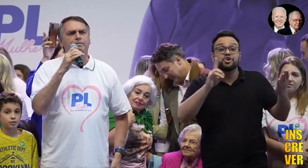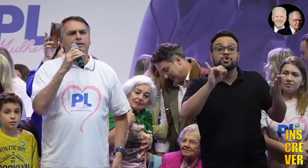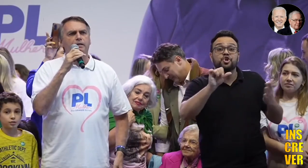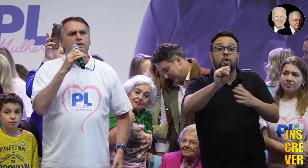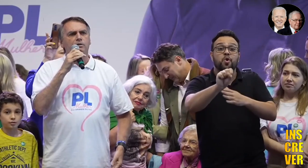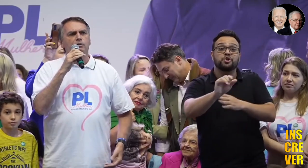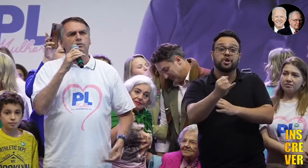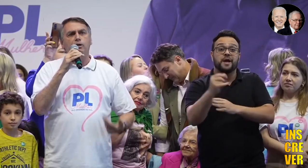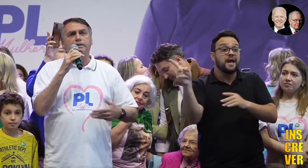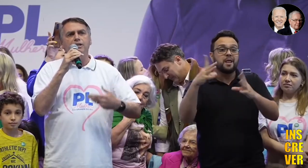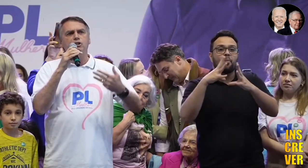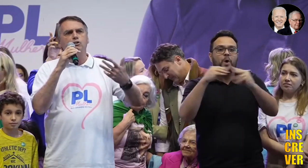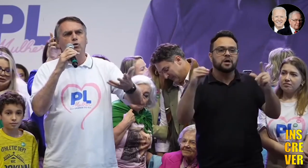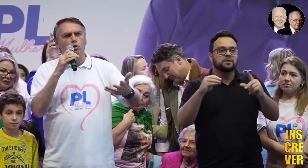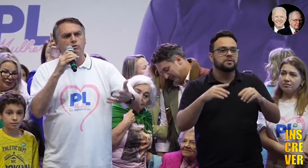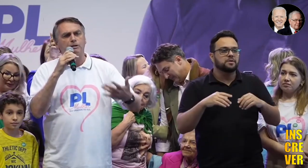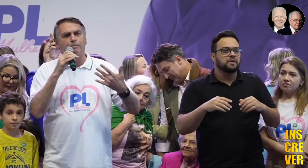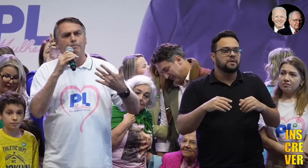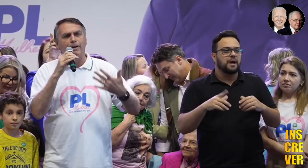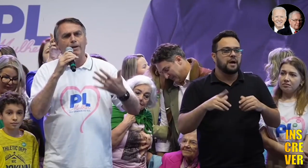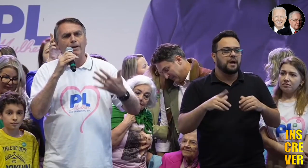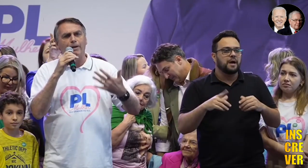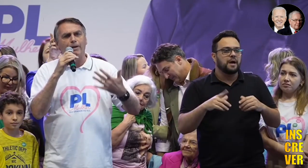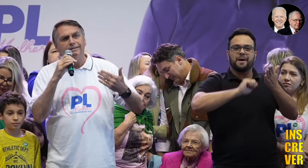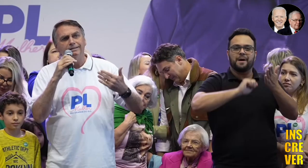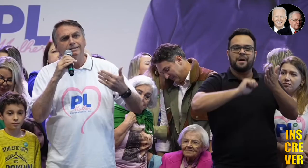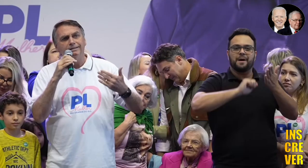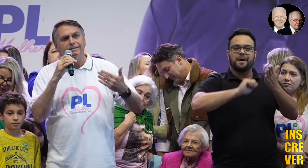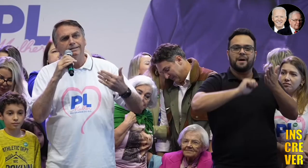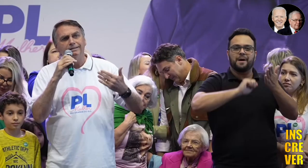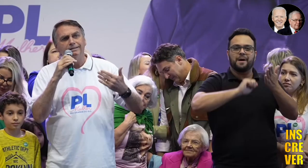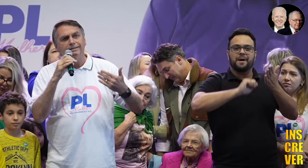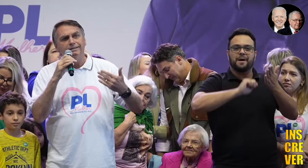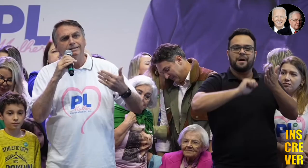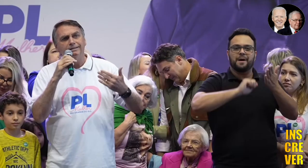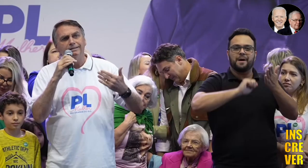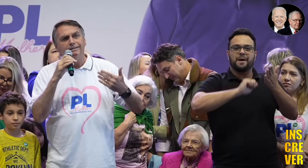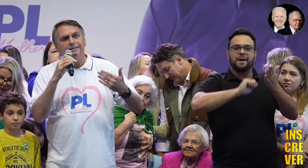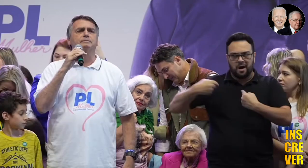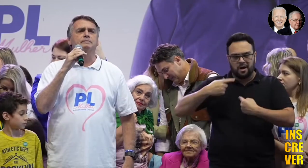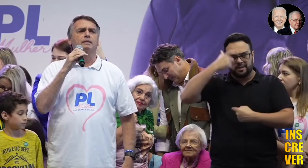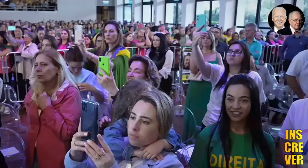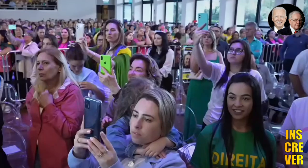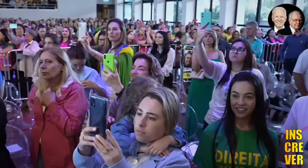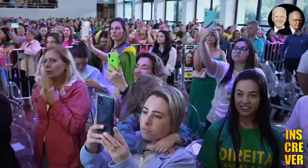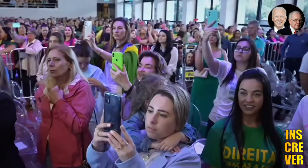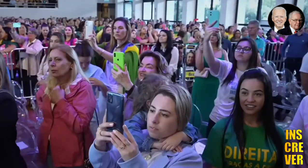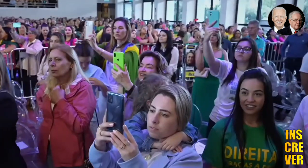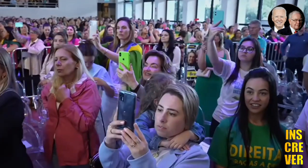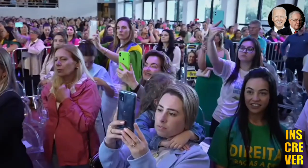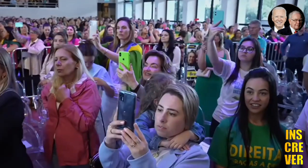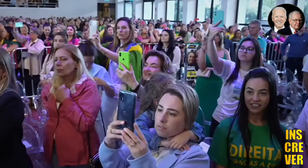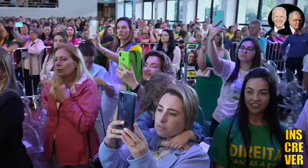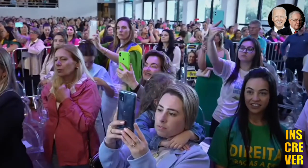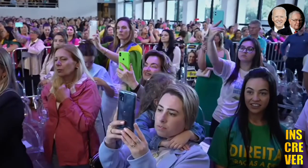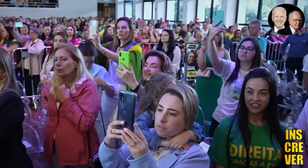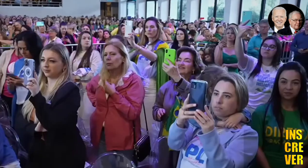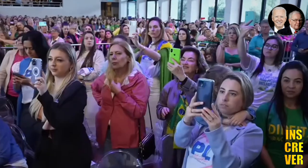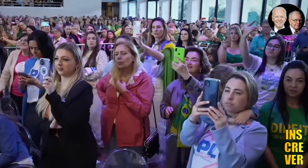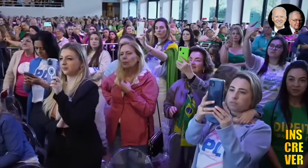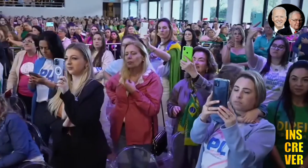popular. Só tem discurso, de prática, não tem nada. Mas vamos lá,